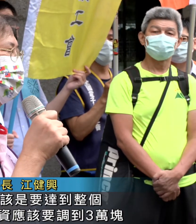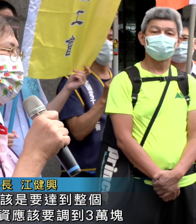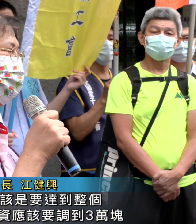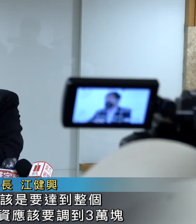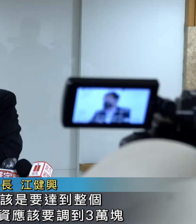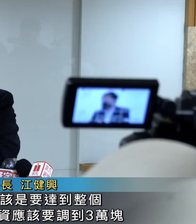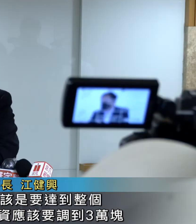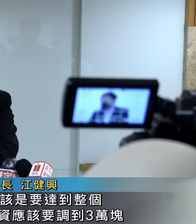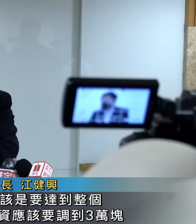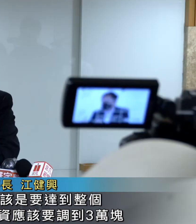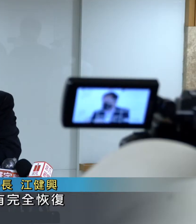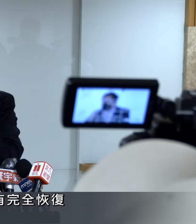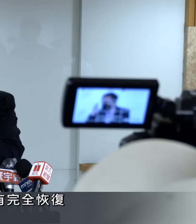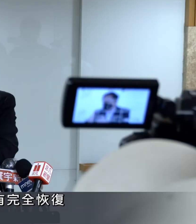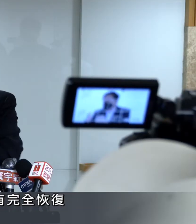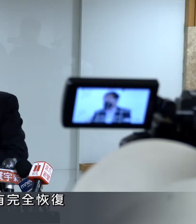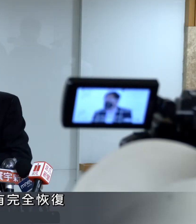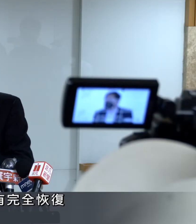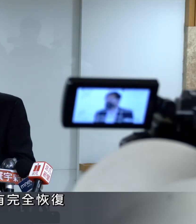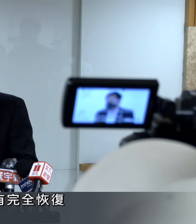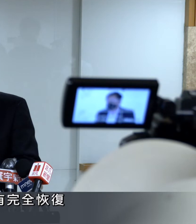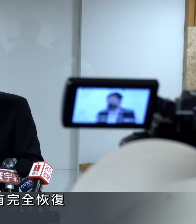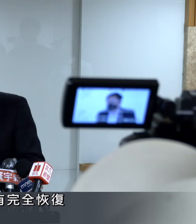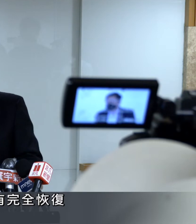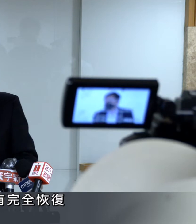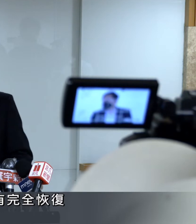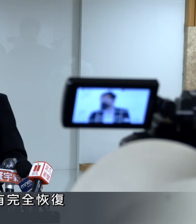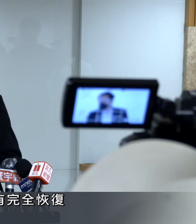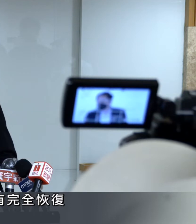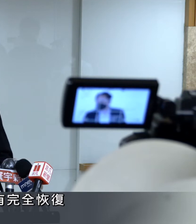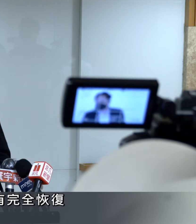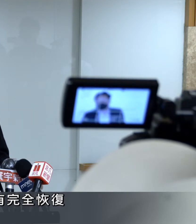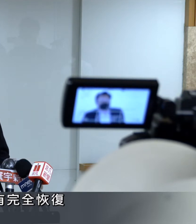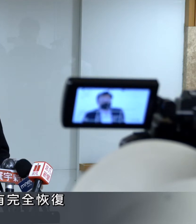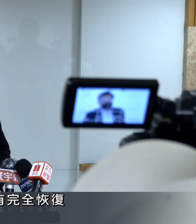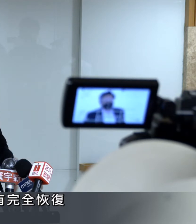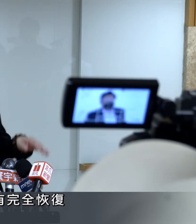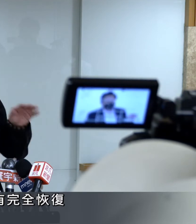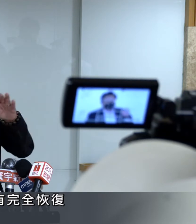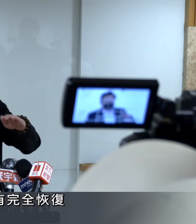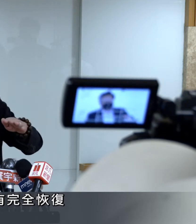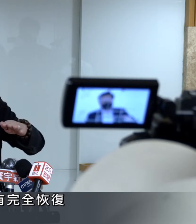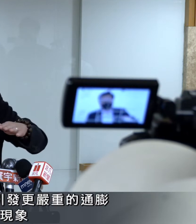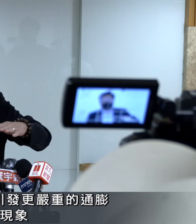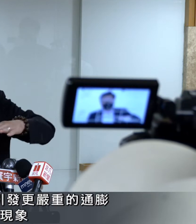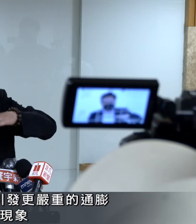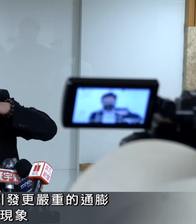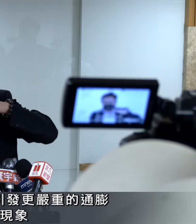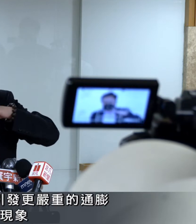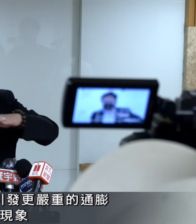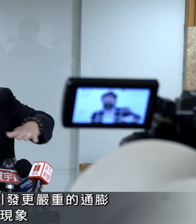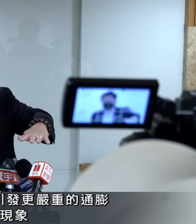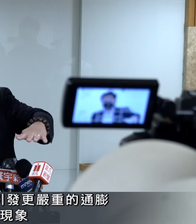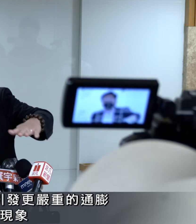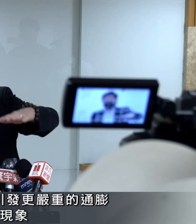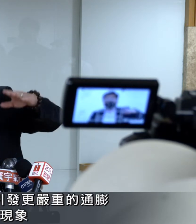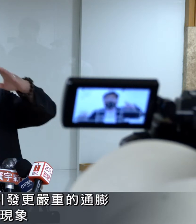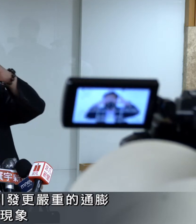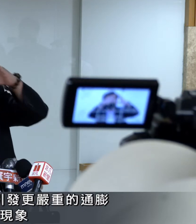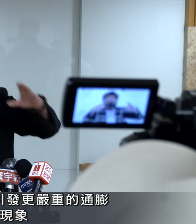啊。 张总指出，经济还没有完全恢复，不适合调幅过高，担心后续有可能会引发更严重的通膨，甚至是